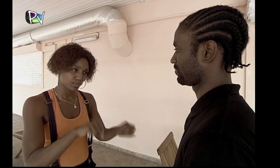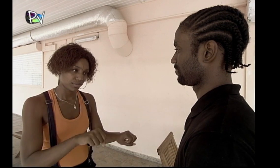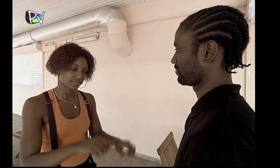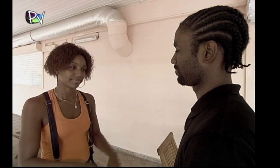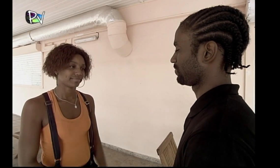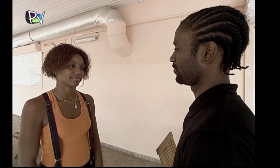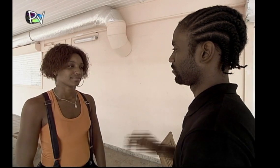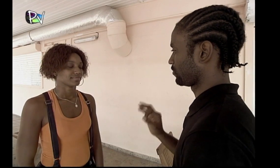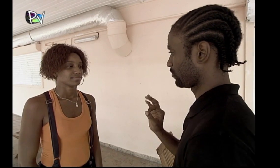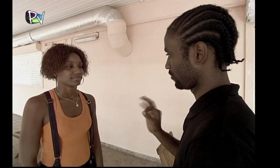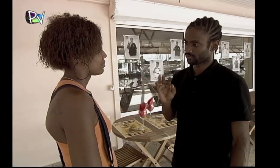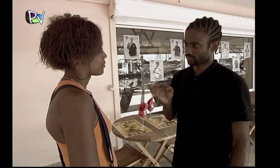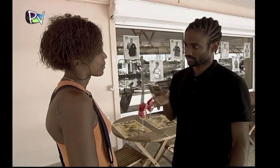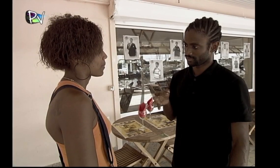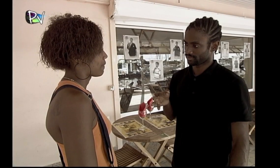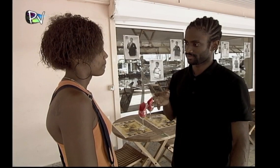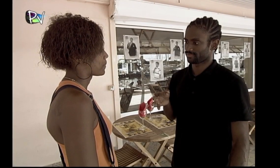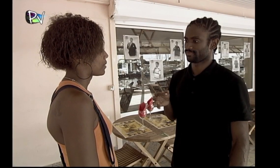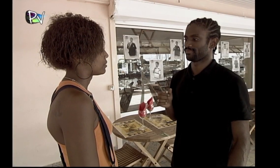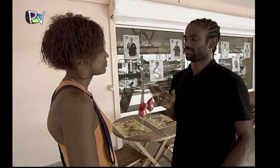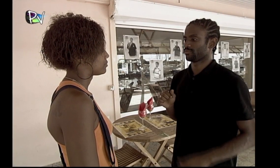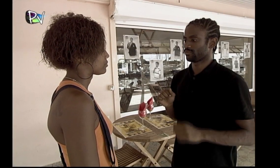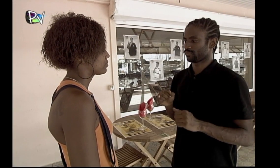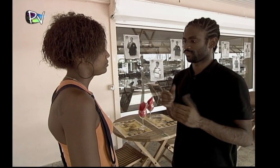Est-ce que je peux manger? Oui.